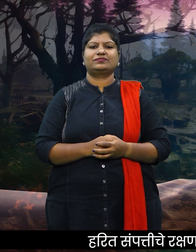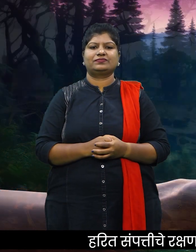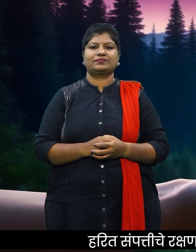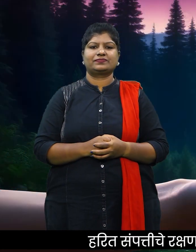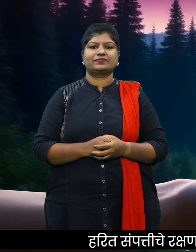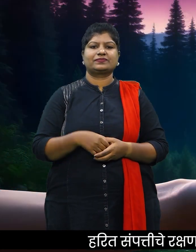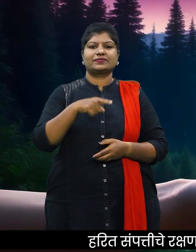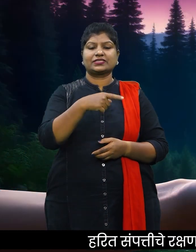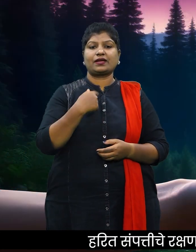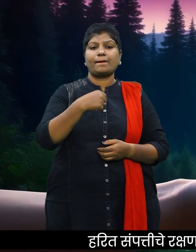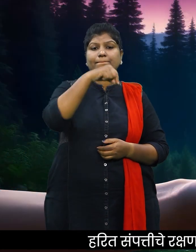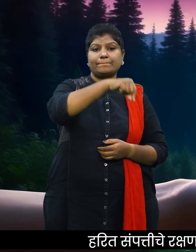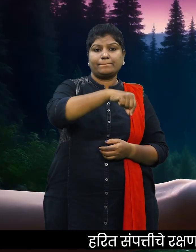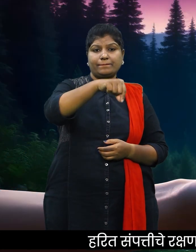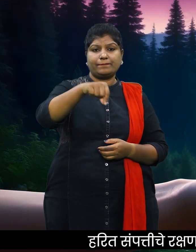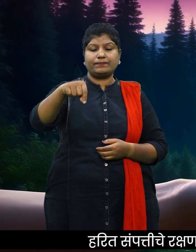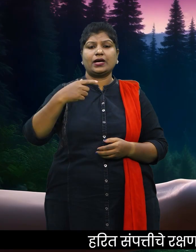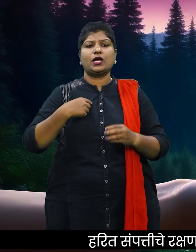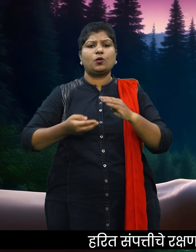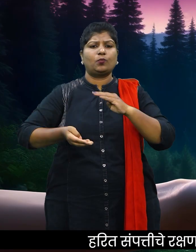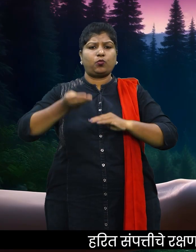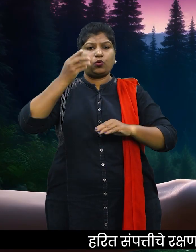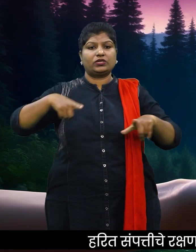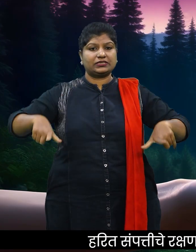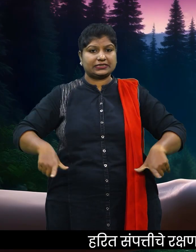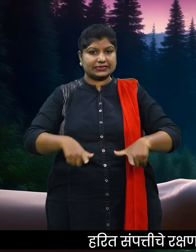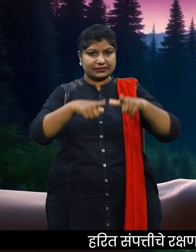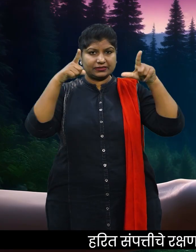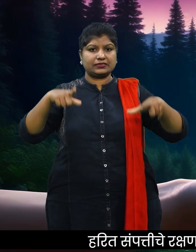हरित संपत्तीचे रक्षण करण्यासाठी जास्तीत जास्त झाडे लावणे